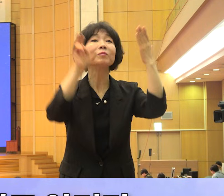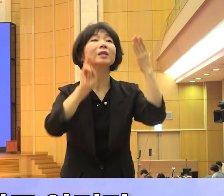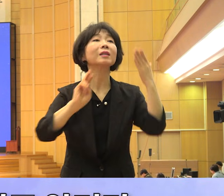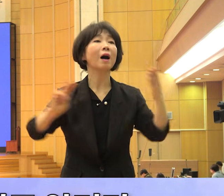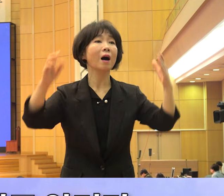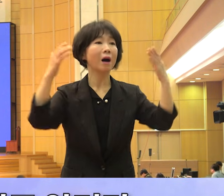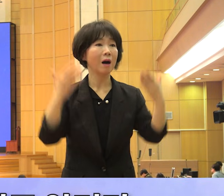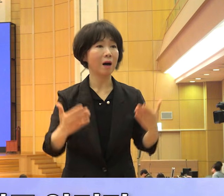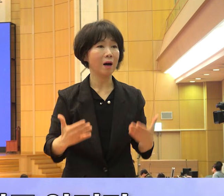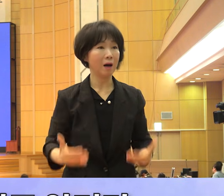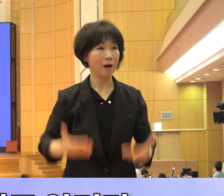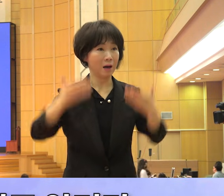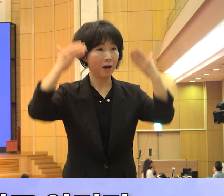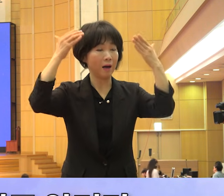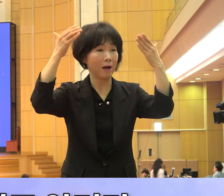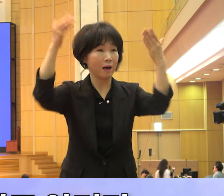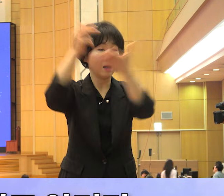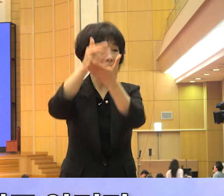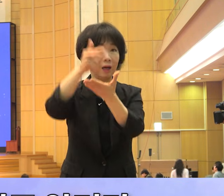찬양합니다.